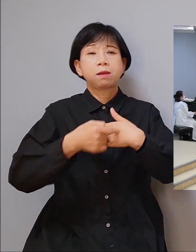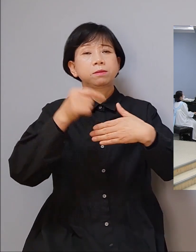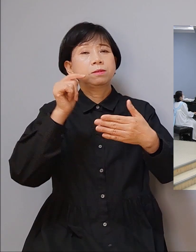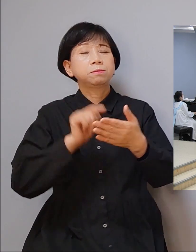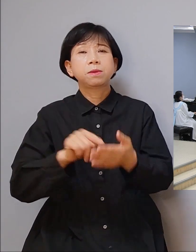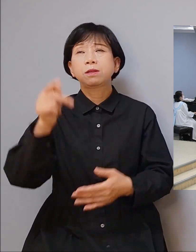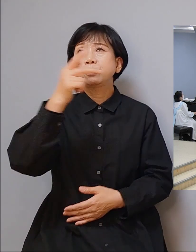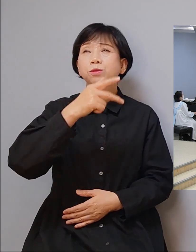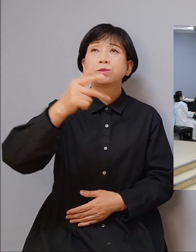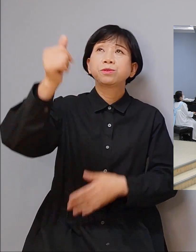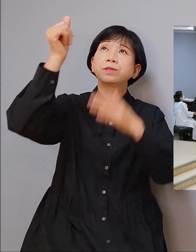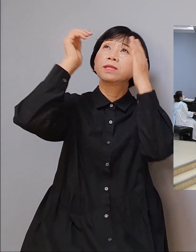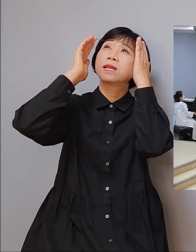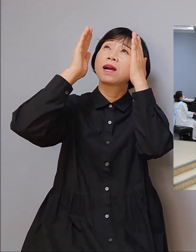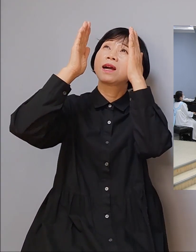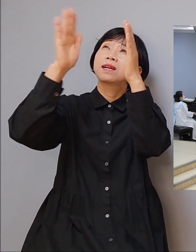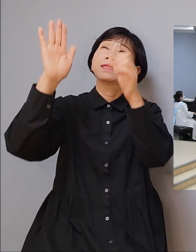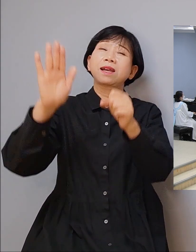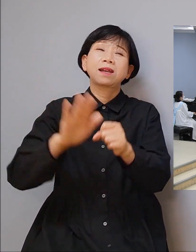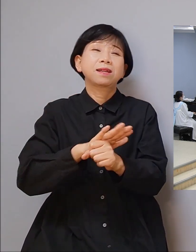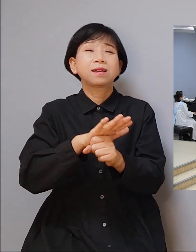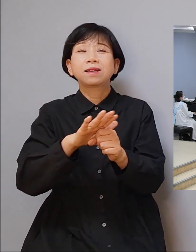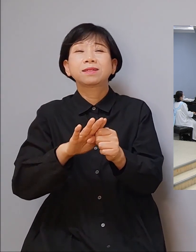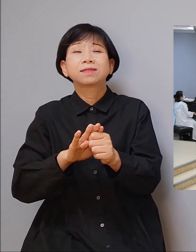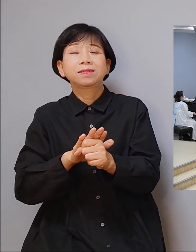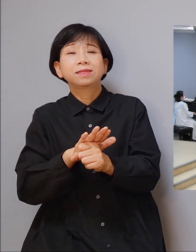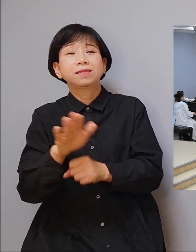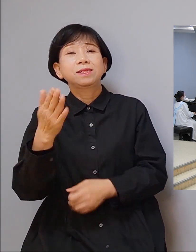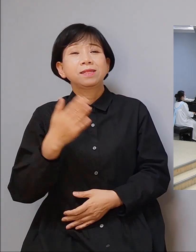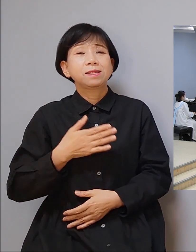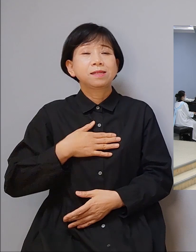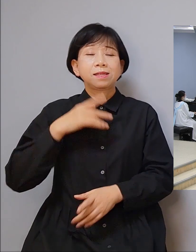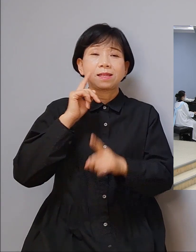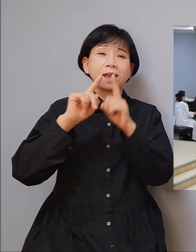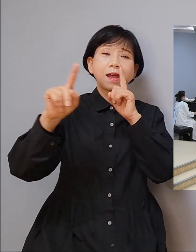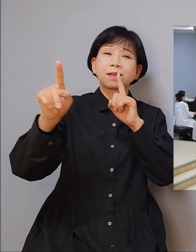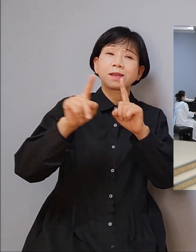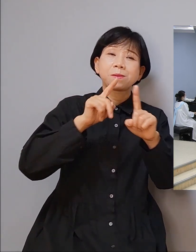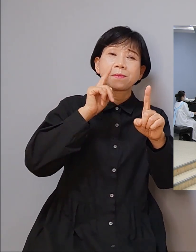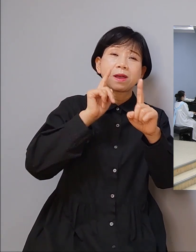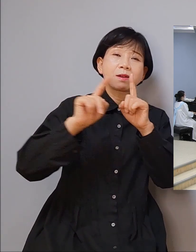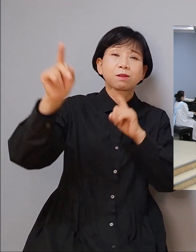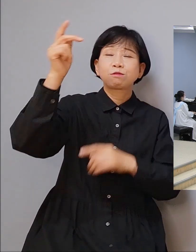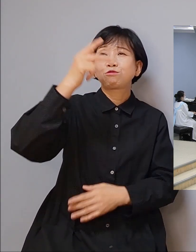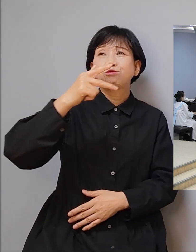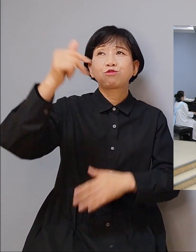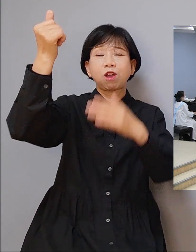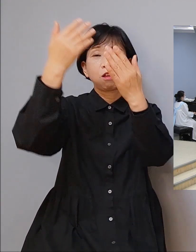나의